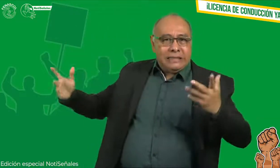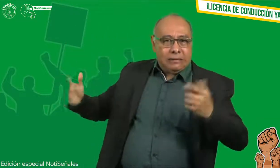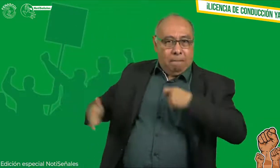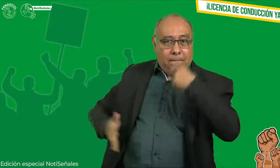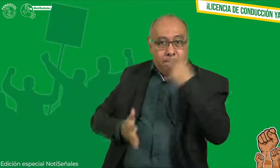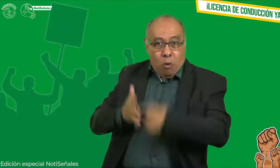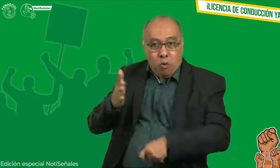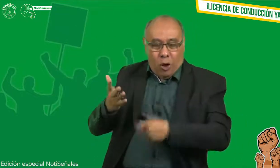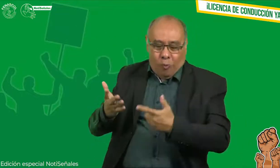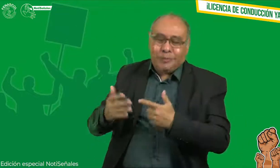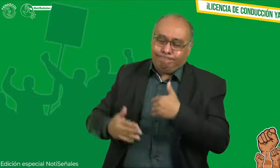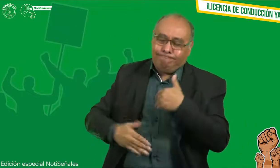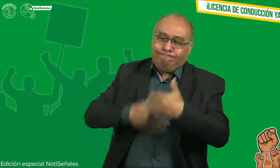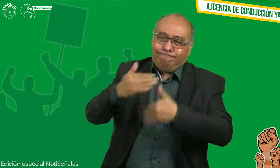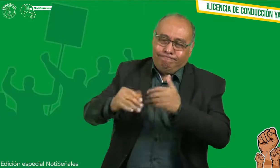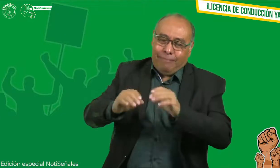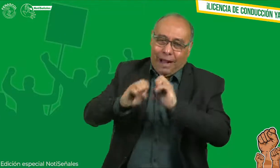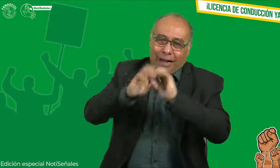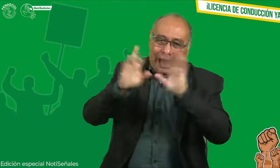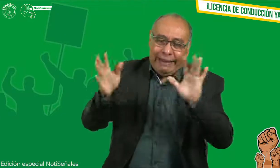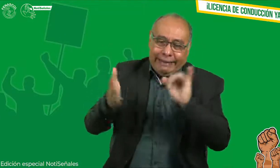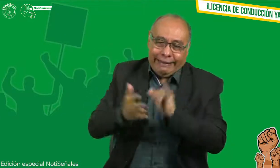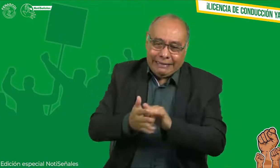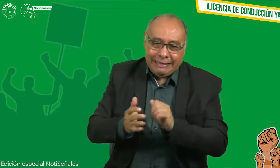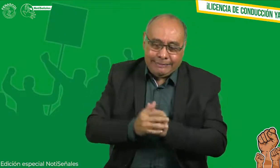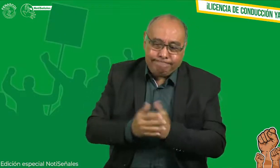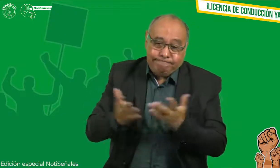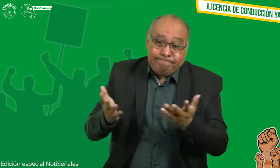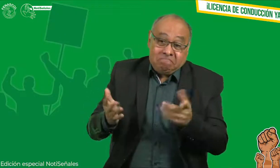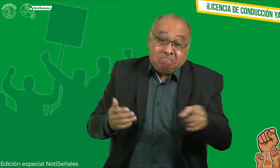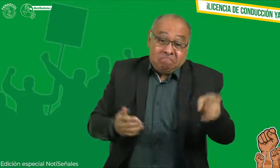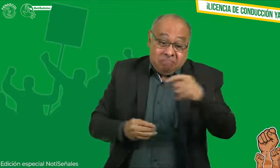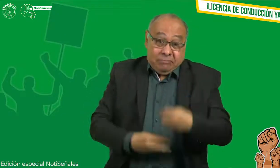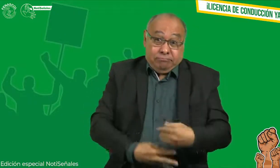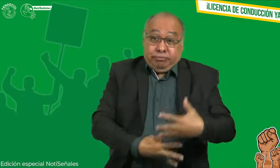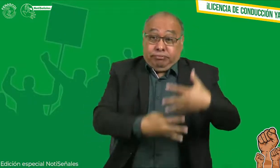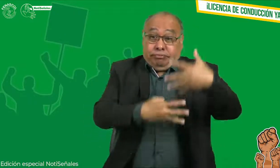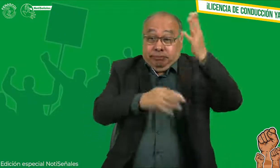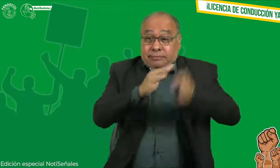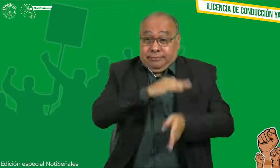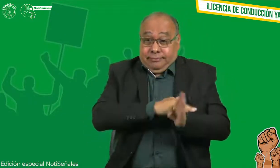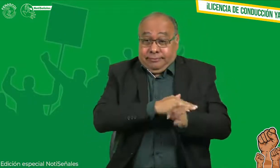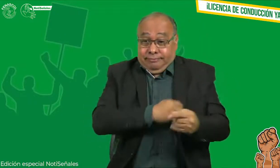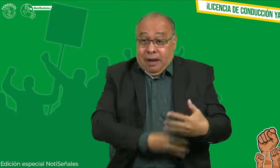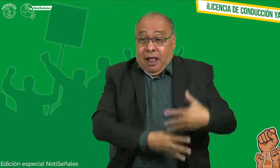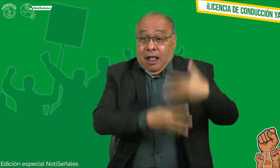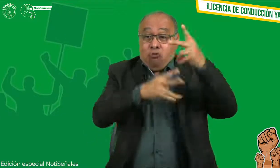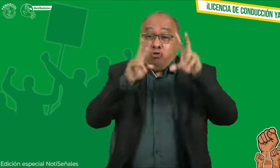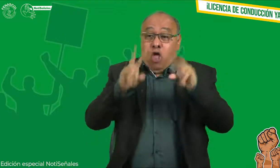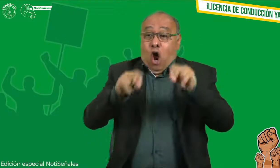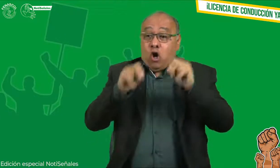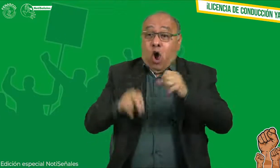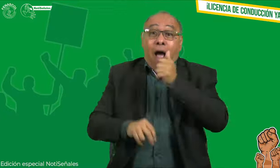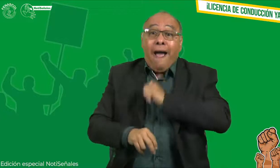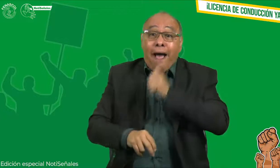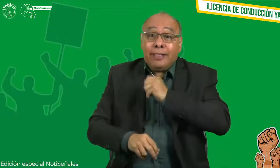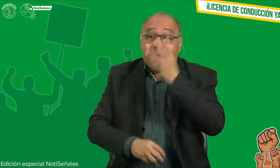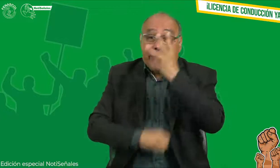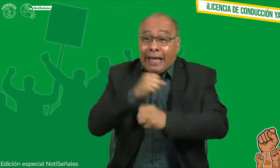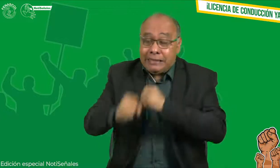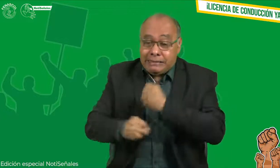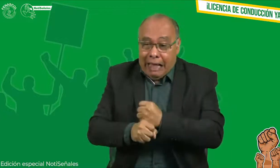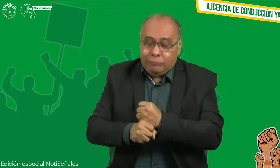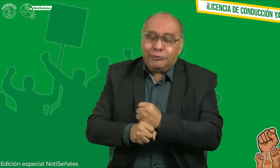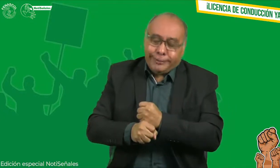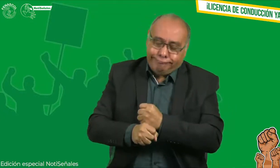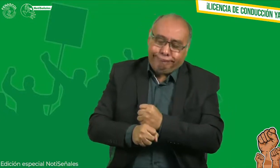conduciendo es la persona sorda y que quizás ese automóvil no tiene las adecuaciones que se han dicho. Es algo que tiene que entrar a analizarse